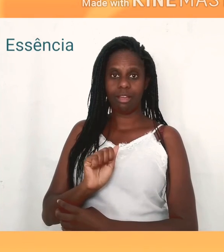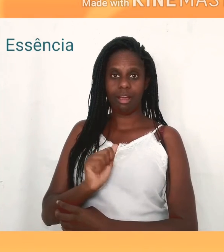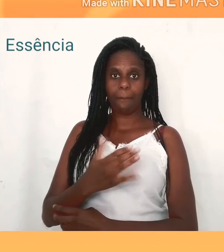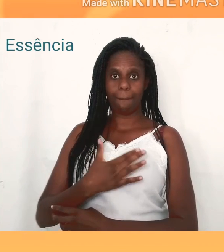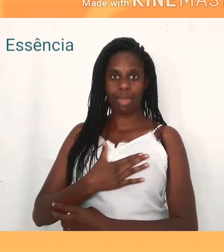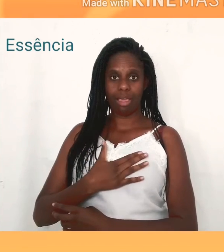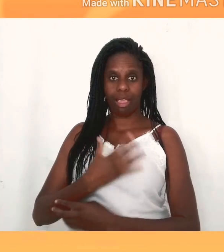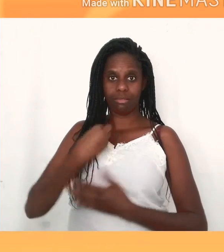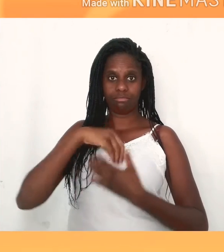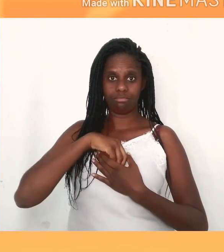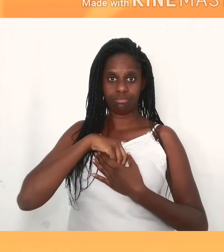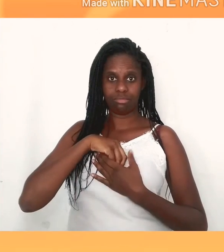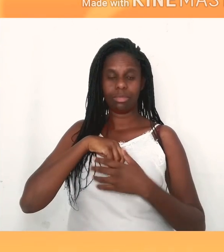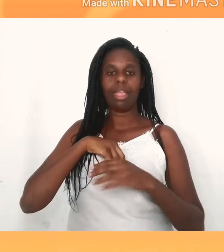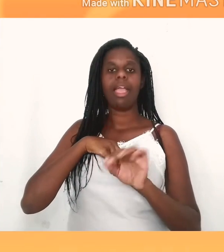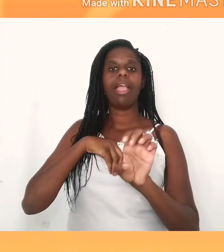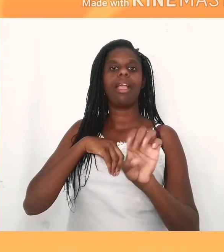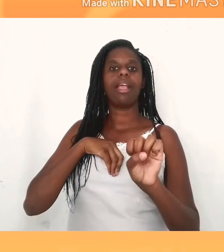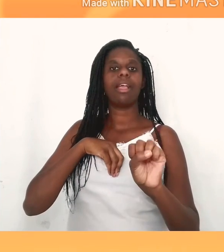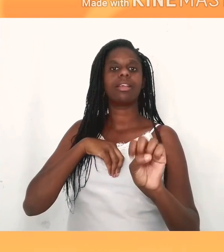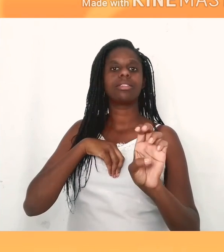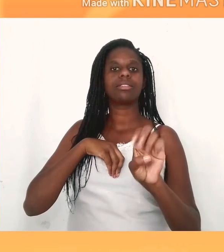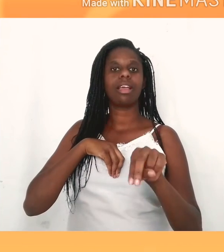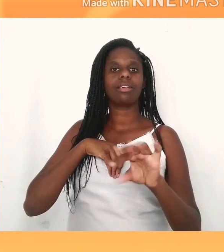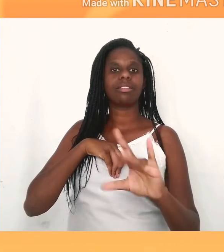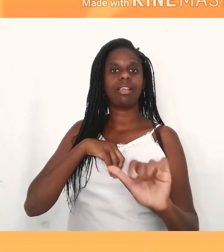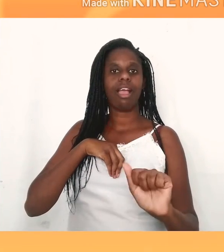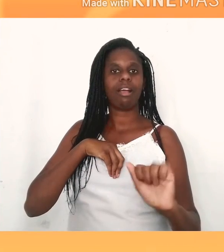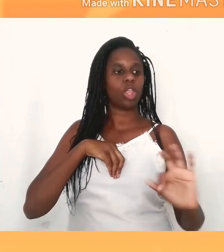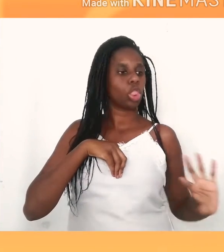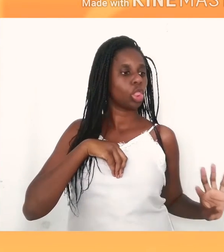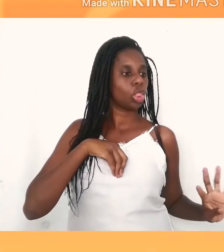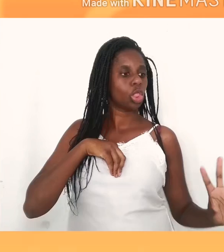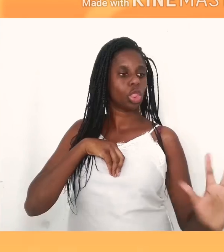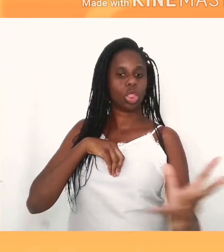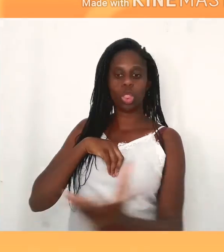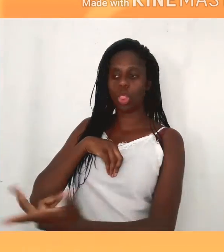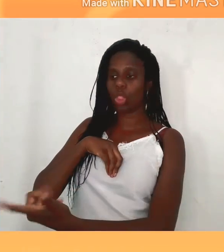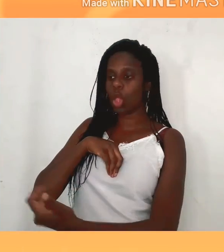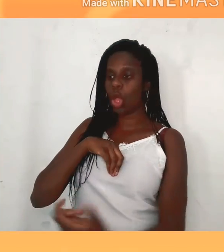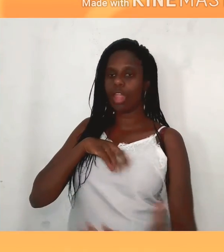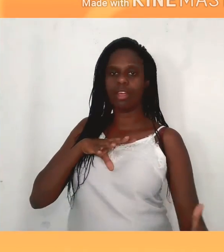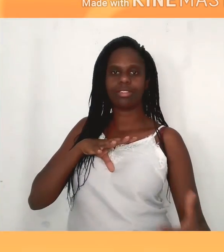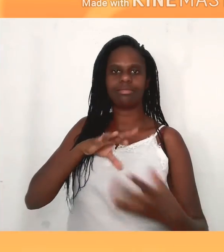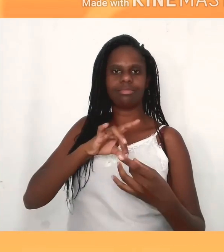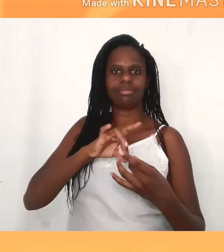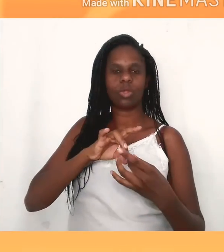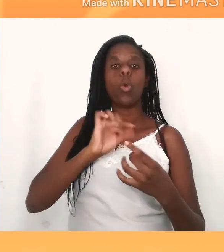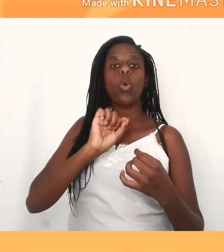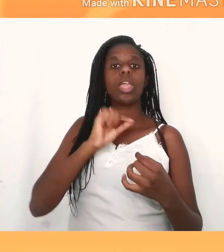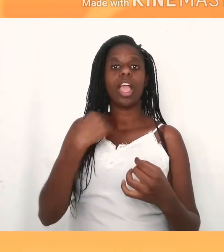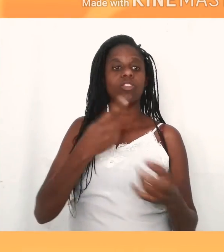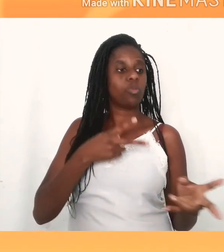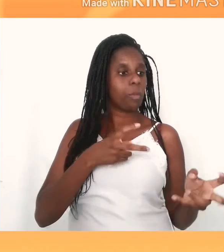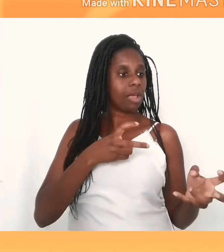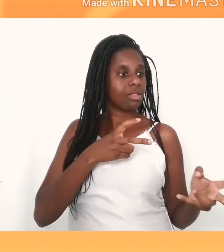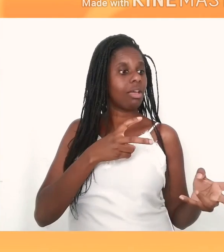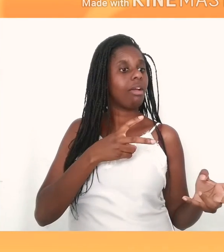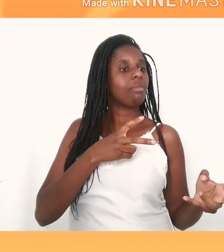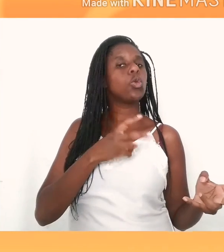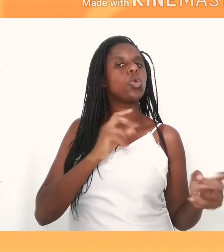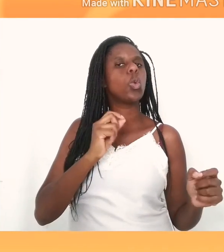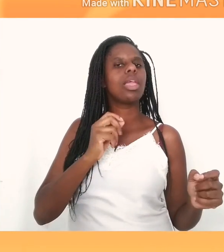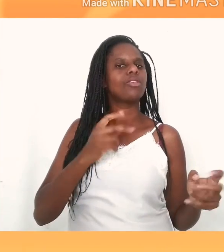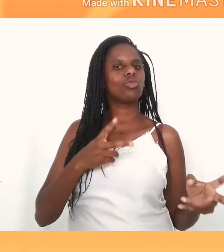todas as coisas, né? As coisas todas, manifestas e não manifestas.